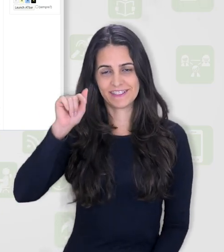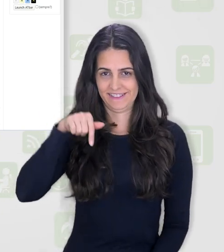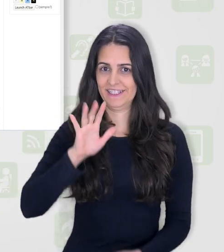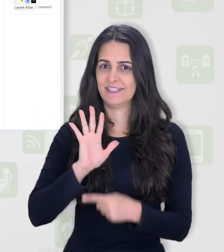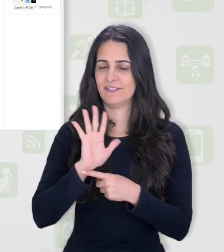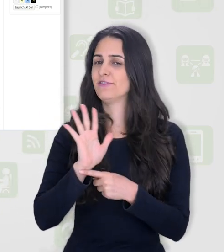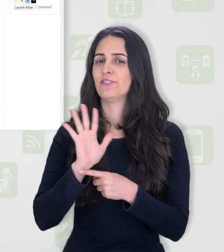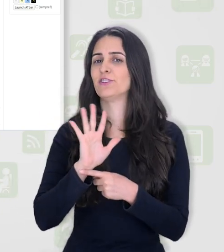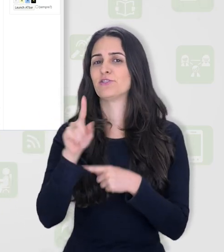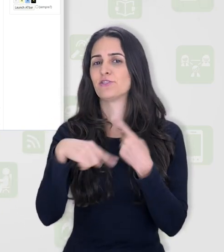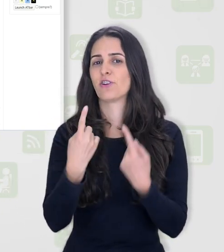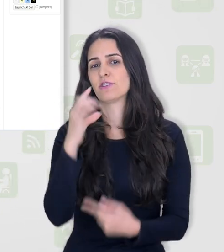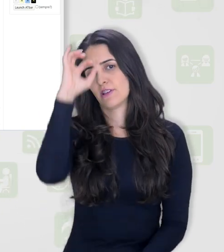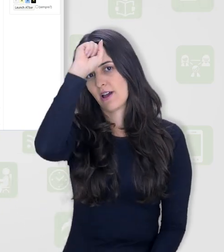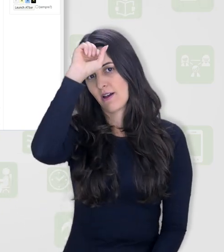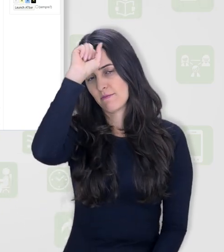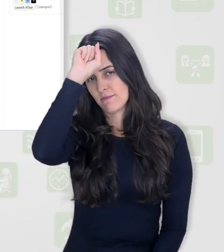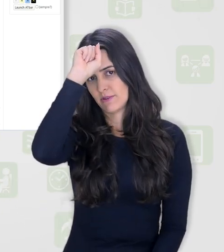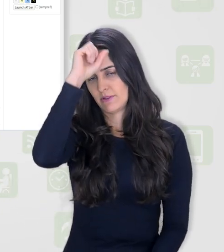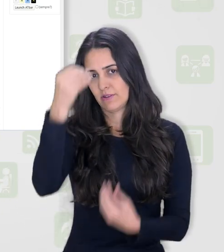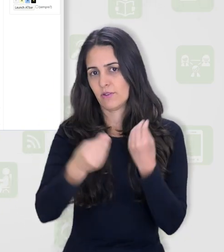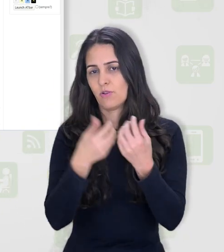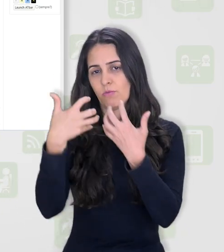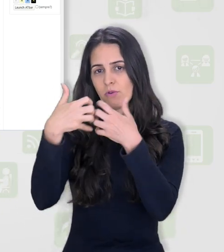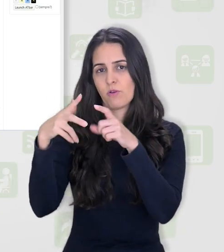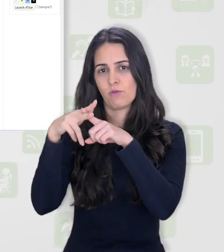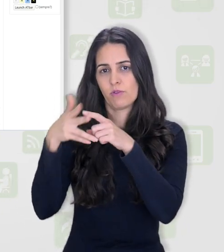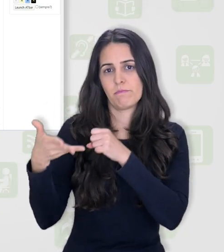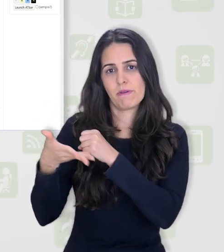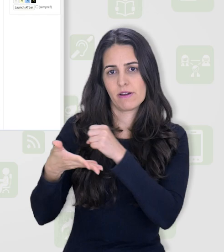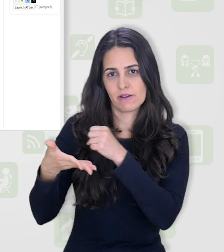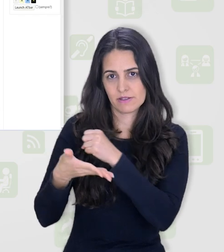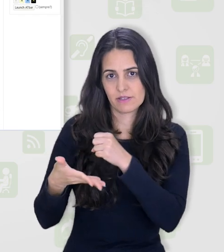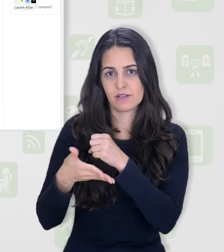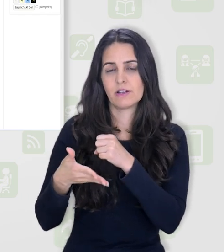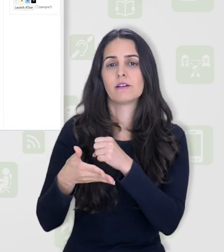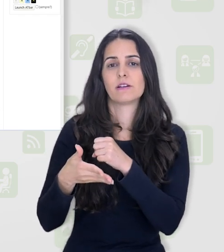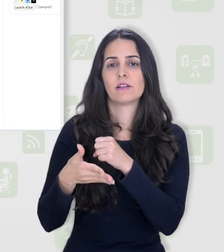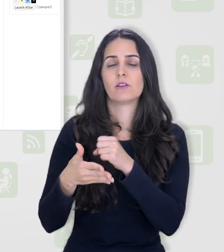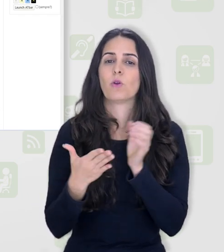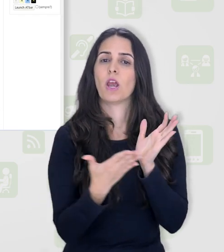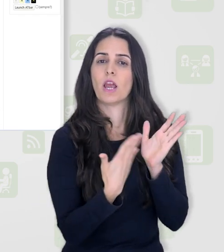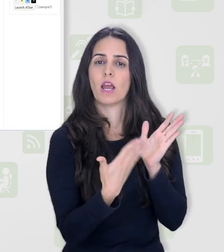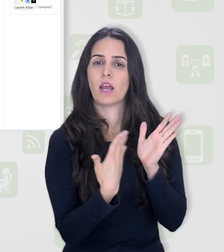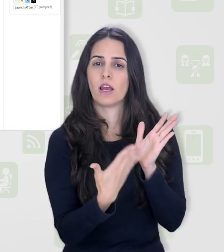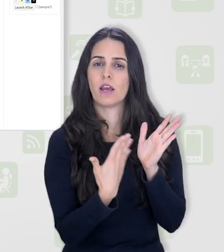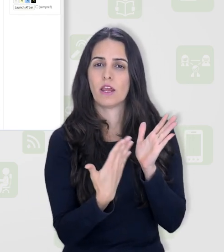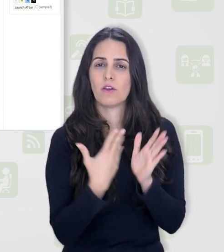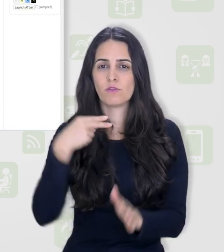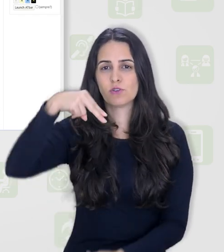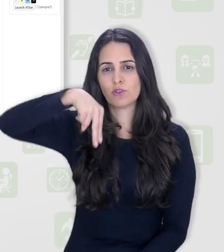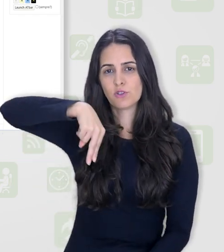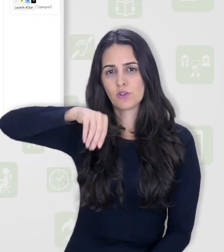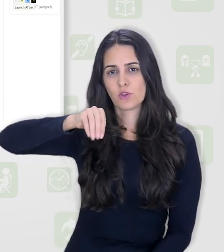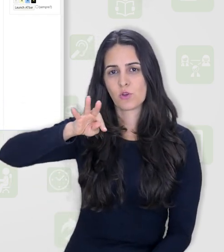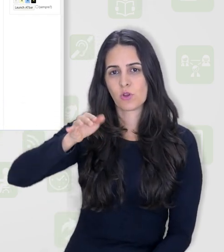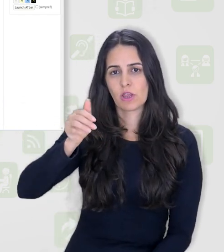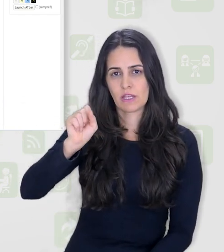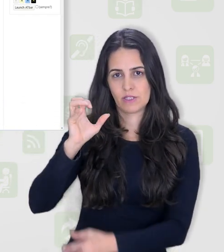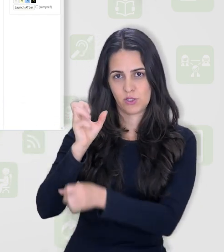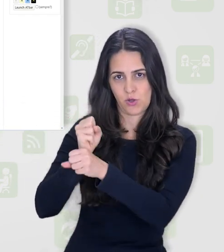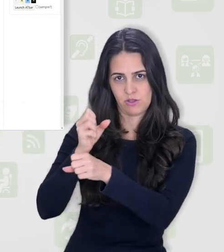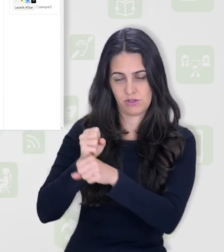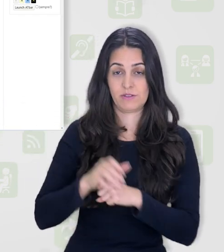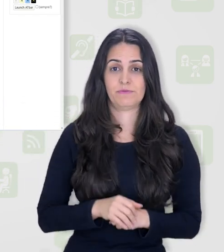Olá nesse vídeo tutorial Vamos aprender as configurações básicas do livro de notas Então primeiramente é importante